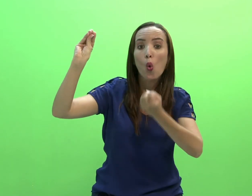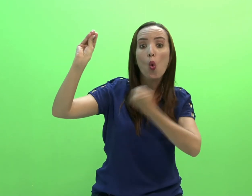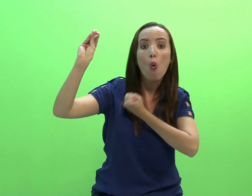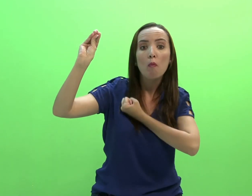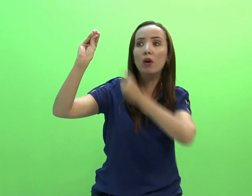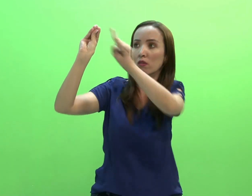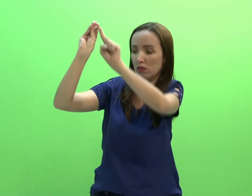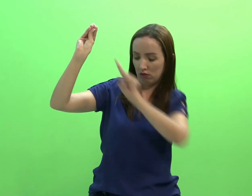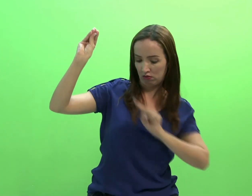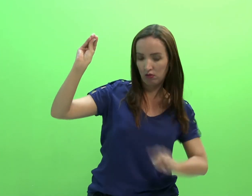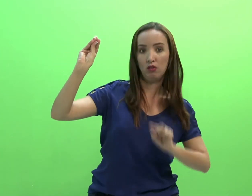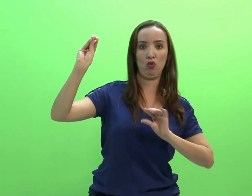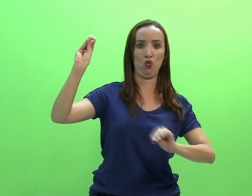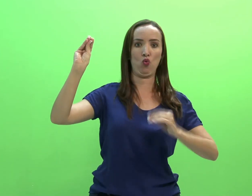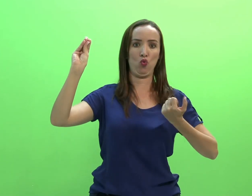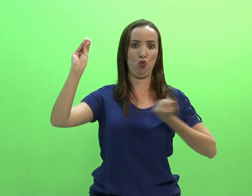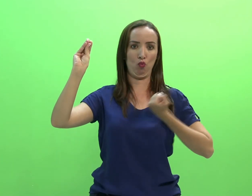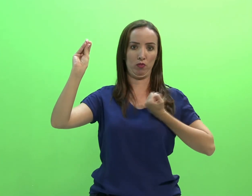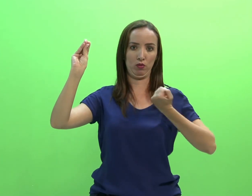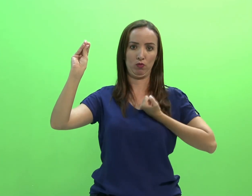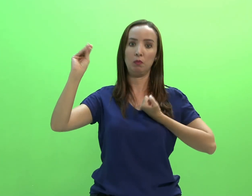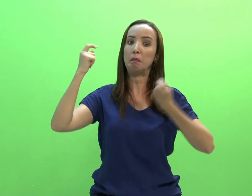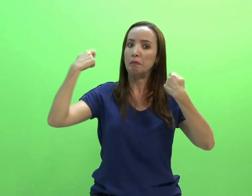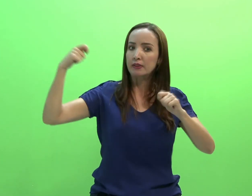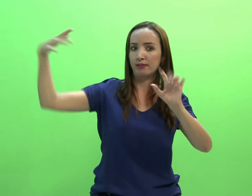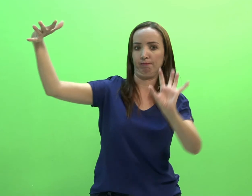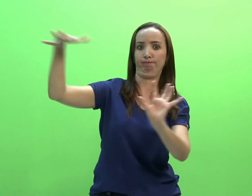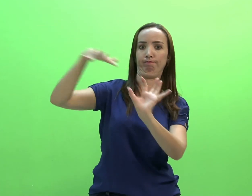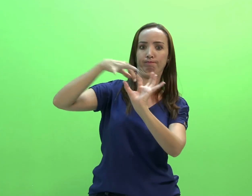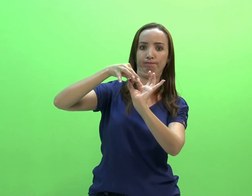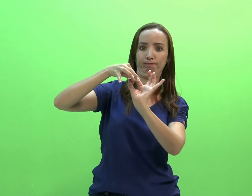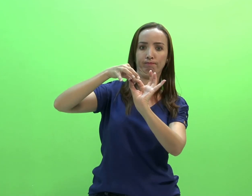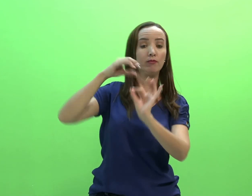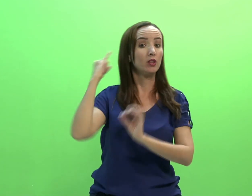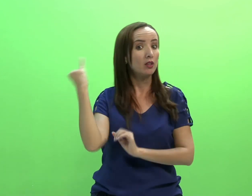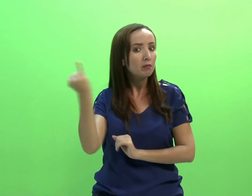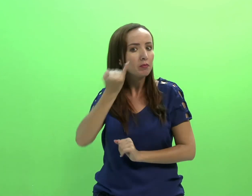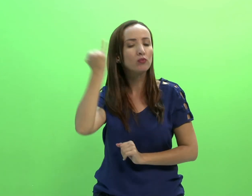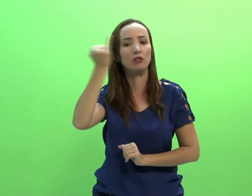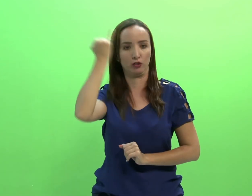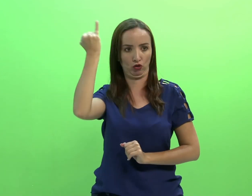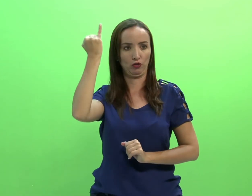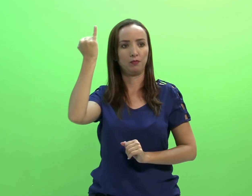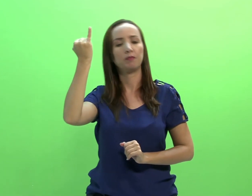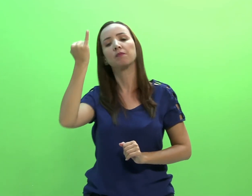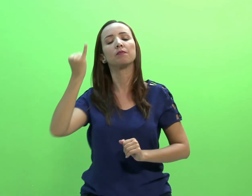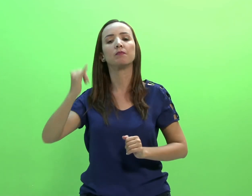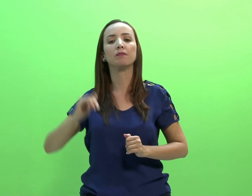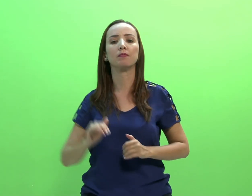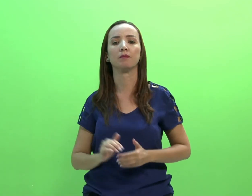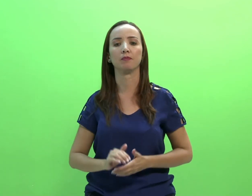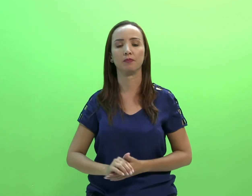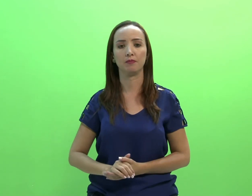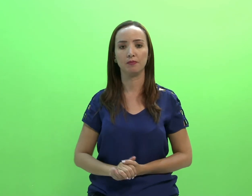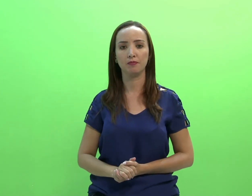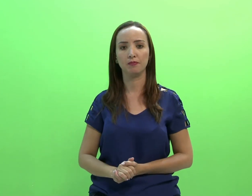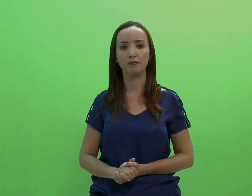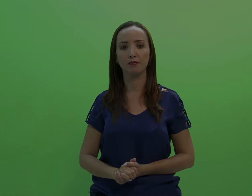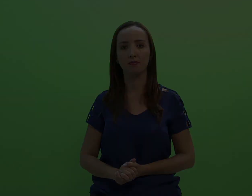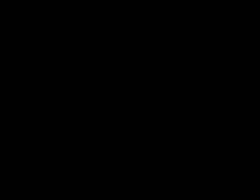está lá em cima no texto deve se colocar no rodapé. Isso é muito importante.